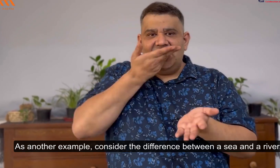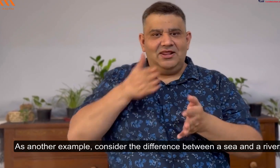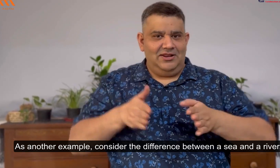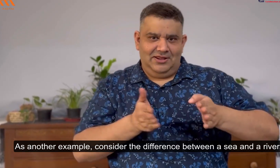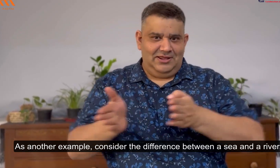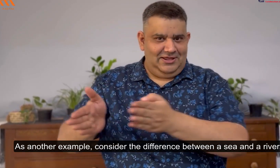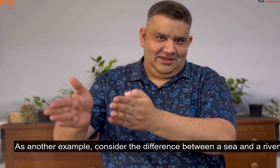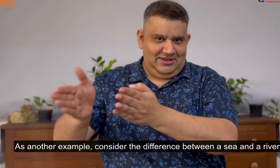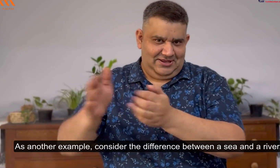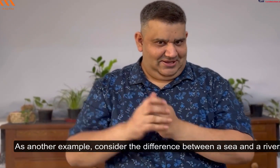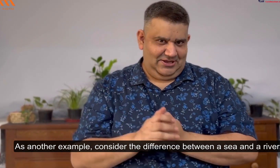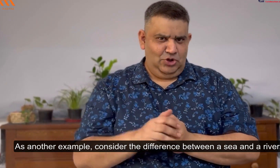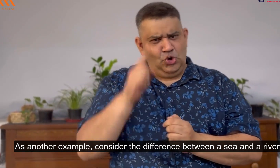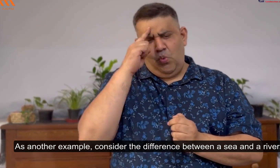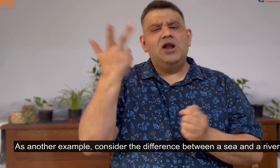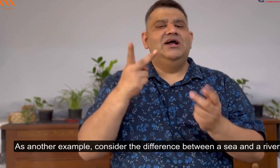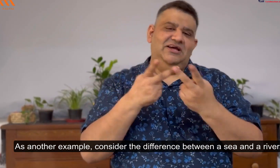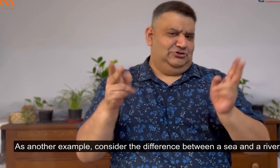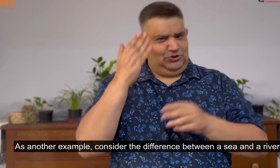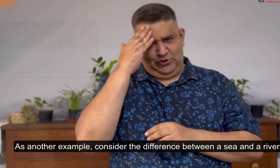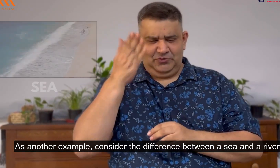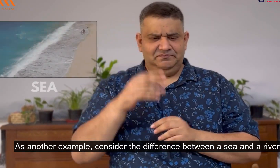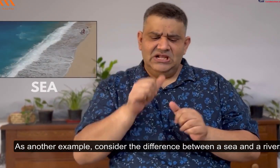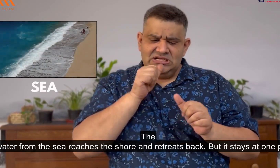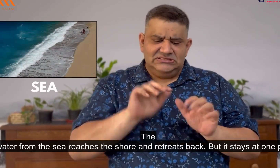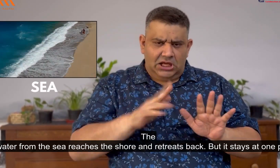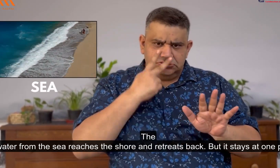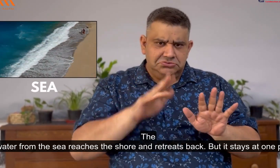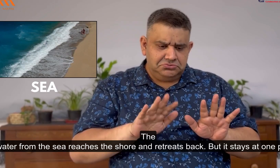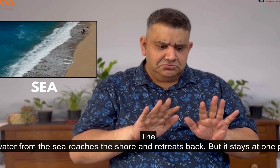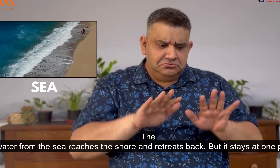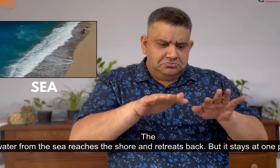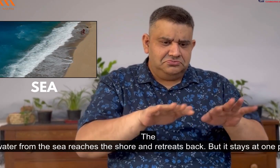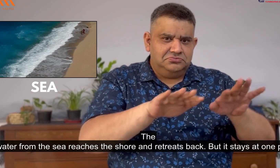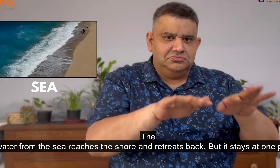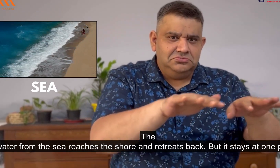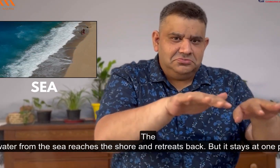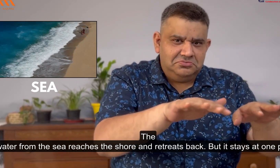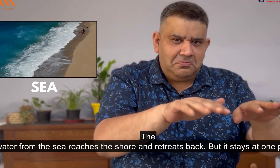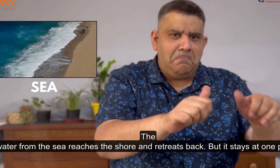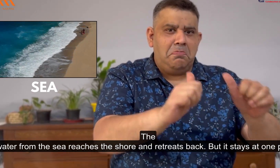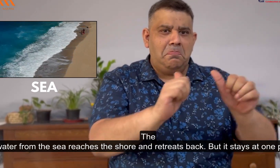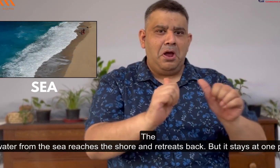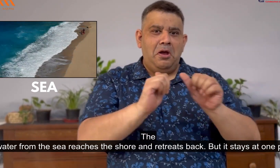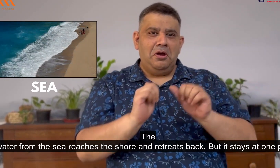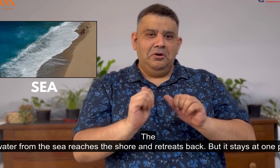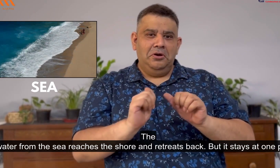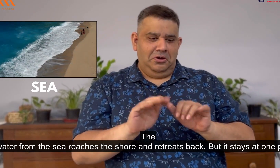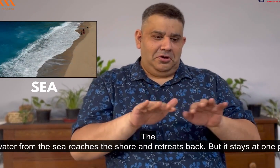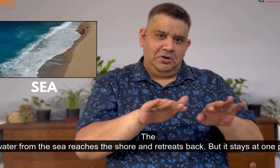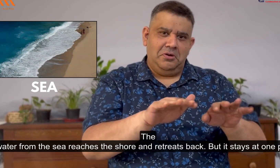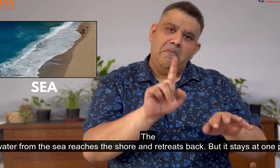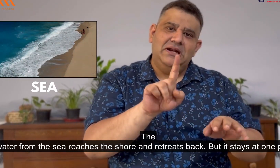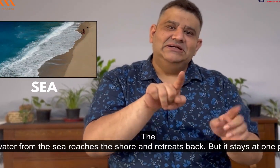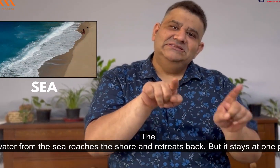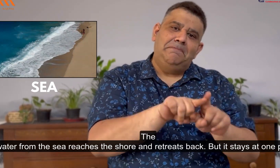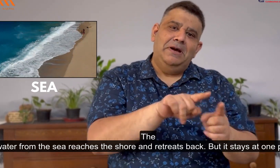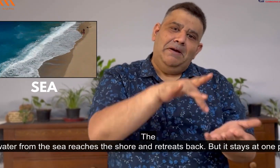करें। समुद्र का पानी किनारे तक पहुंचता है और वापस लौट जाता है, लेकिन वह एक ही